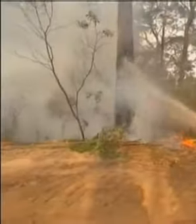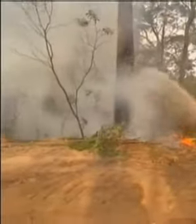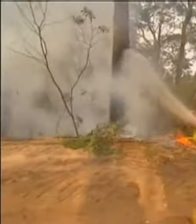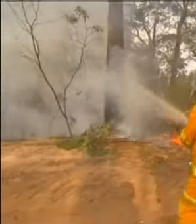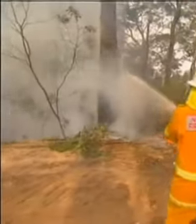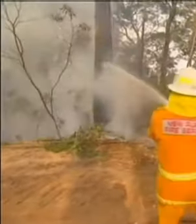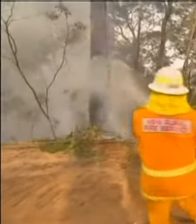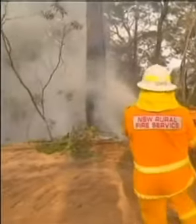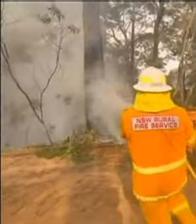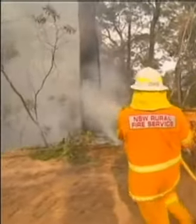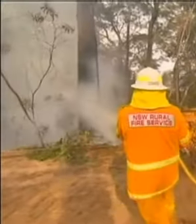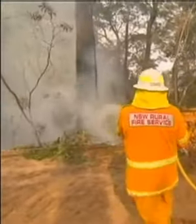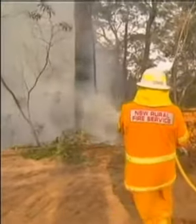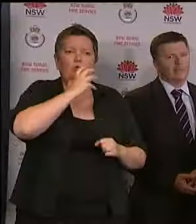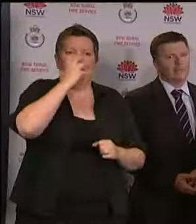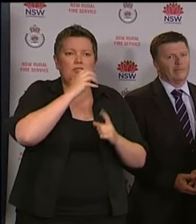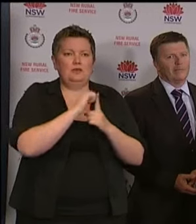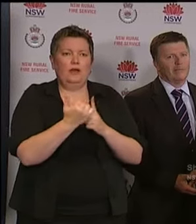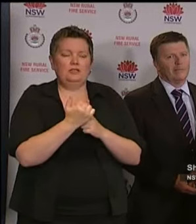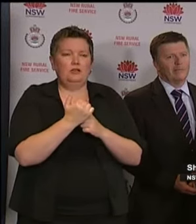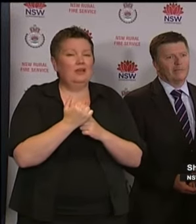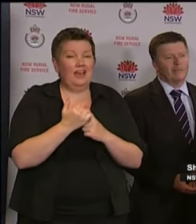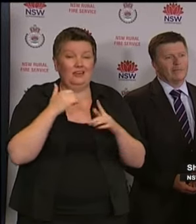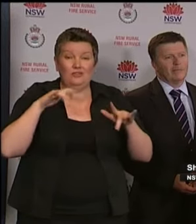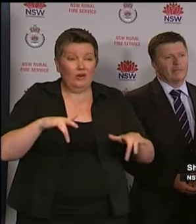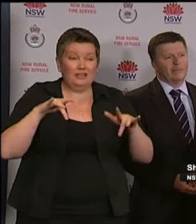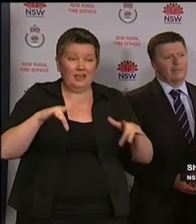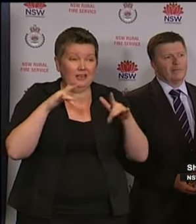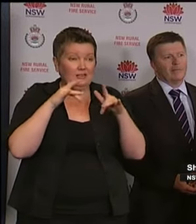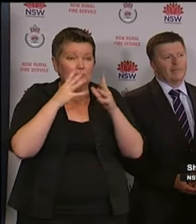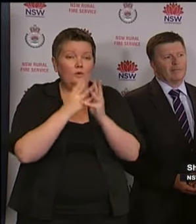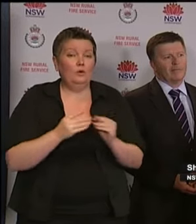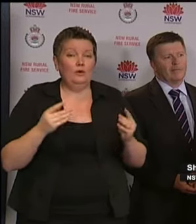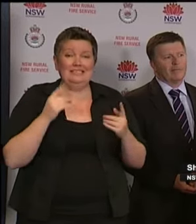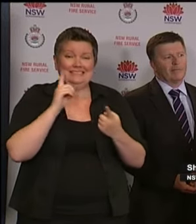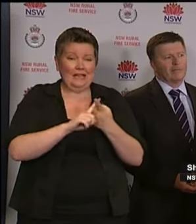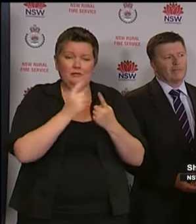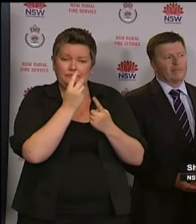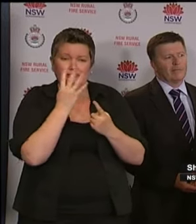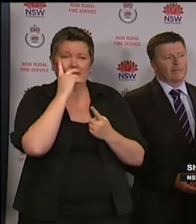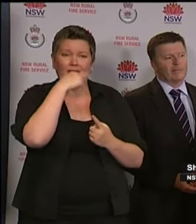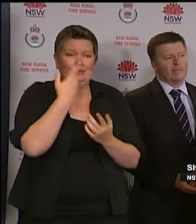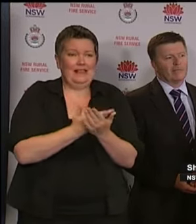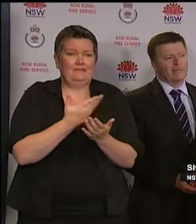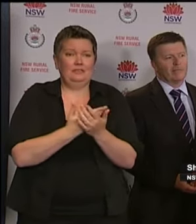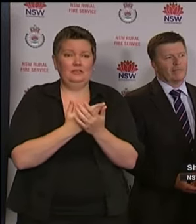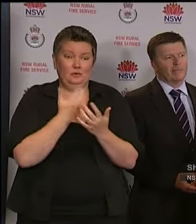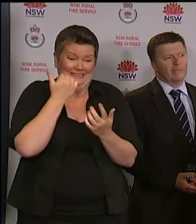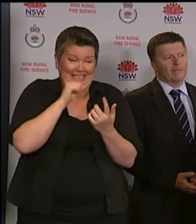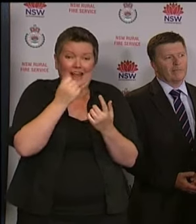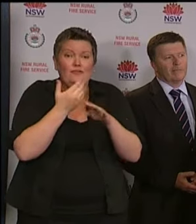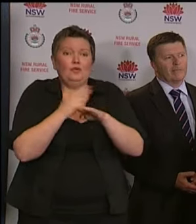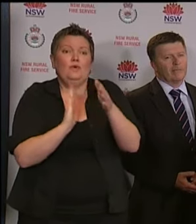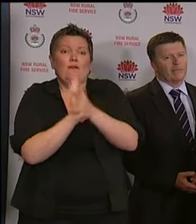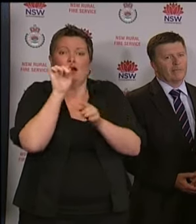risk devam ediyor. We're not out of the woods yet. Henüz görevimiz tamamlanmış değil. Halen devam eden hatta yeni başlayıp